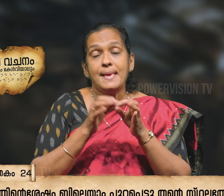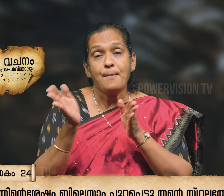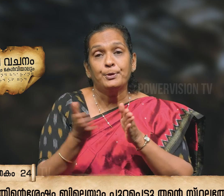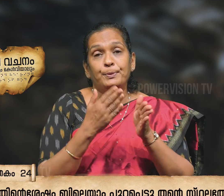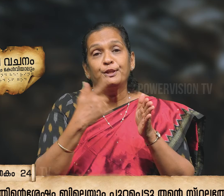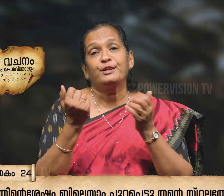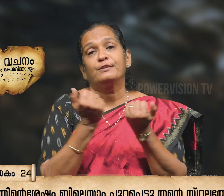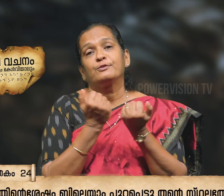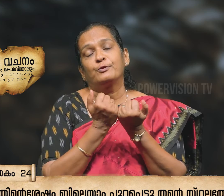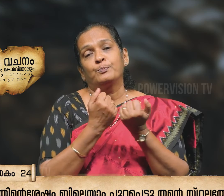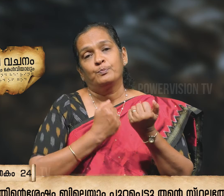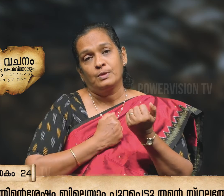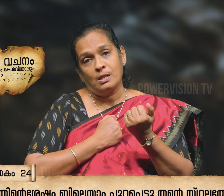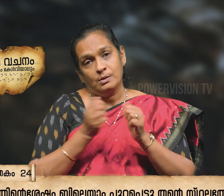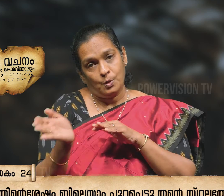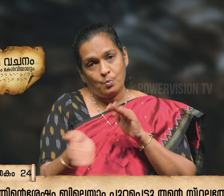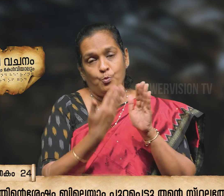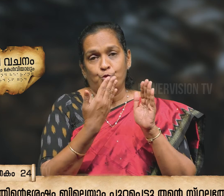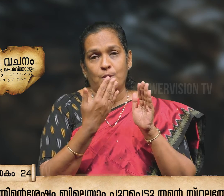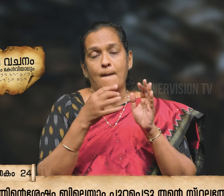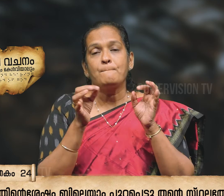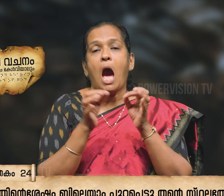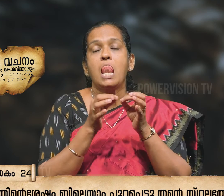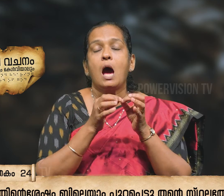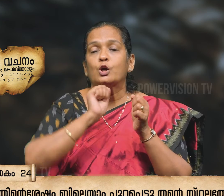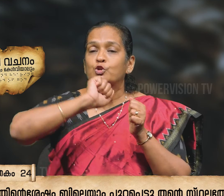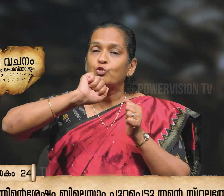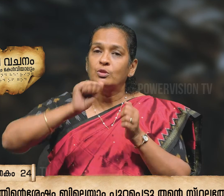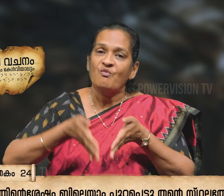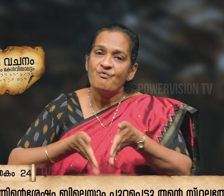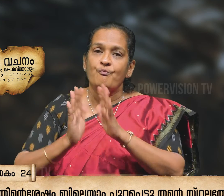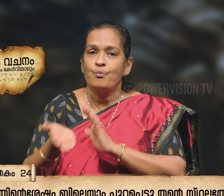പുറപ്പെട്ട് തന്റെ സ്ഥലത്തേക്ക് മടങ്ങിപ്പോയി, ബാലാക്കും തന്റെ വഴിക്ക് പോയി.